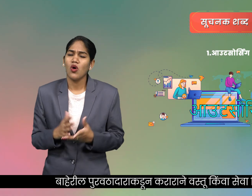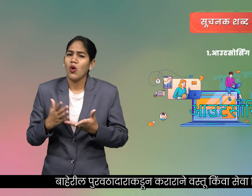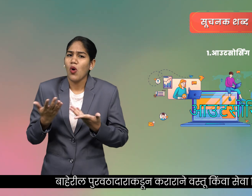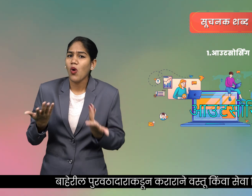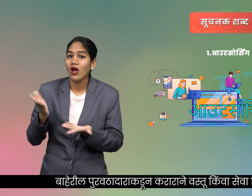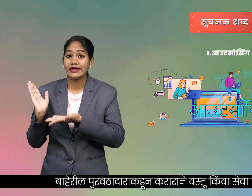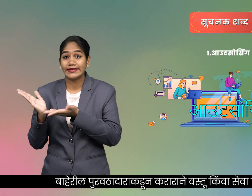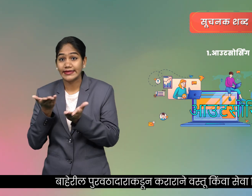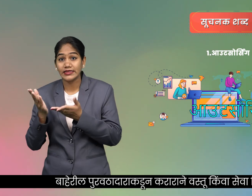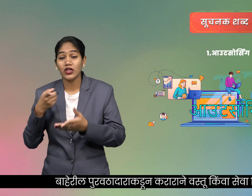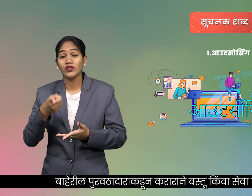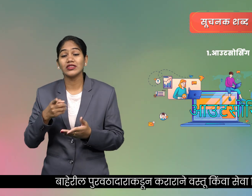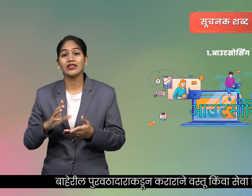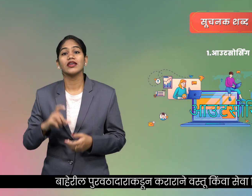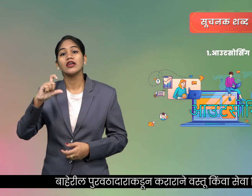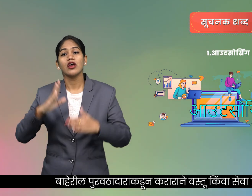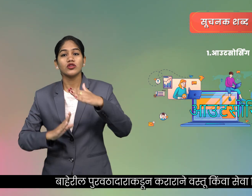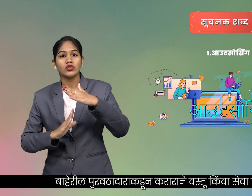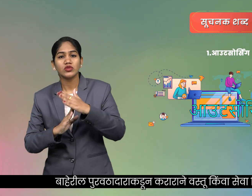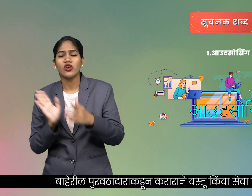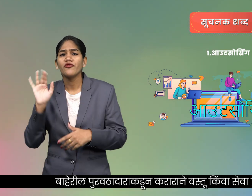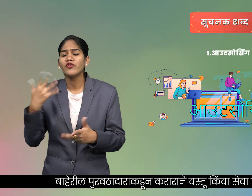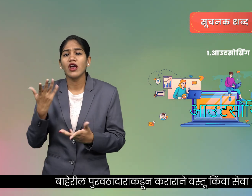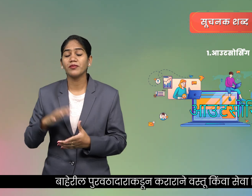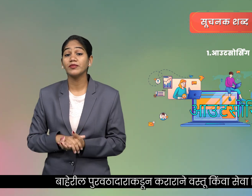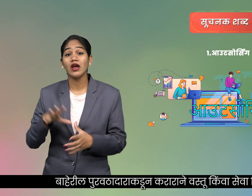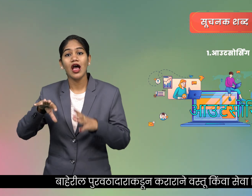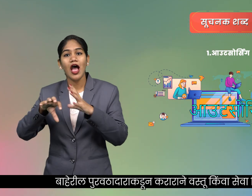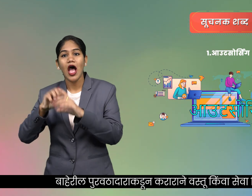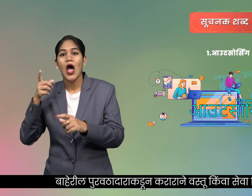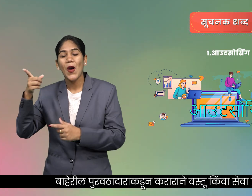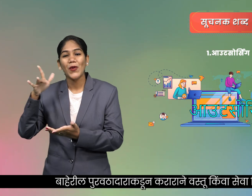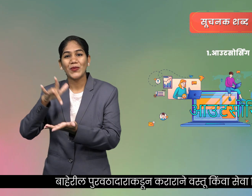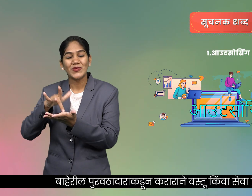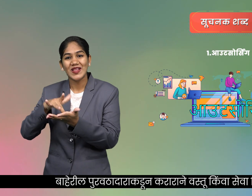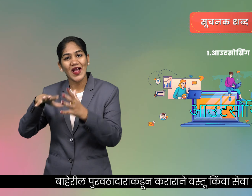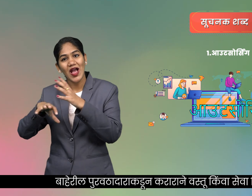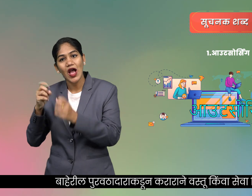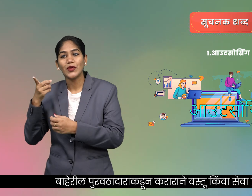पुरवठादाराकडून कराराने वस्तू किंवा सेवा मिळवणे.